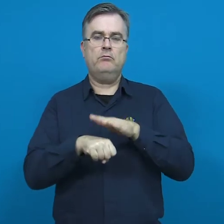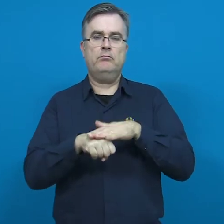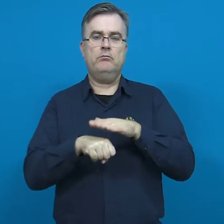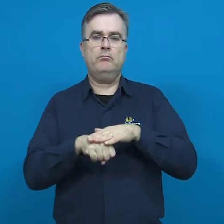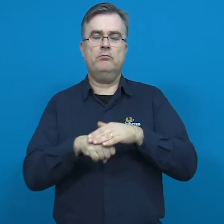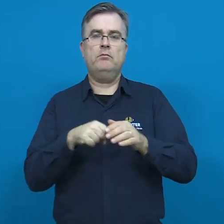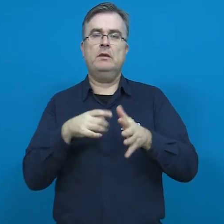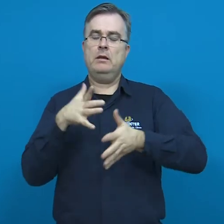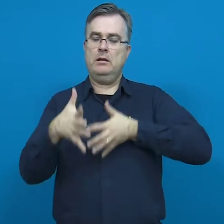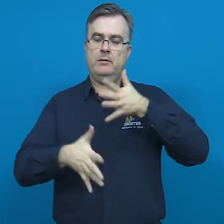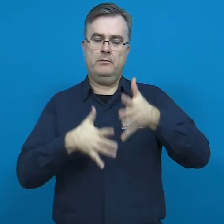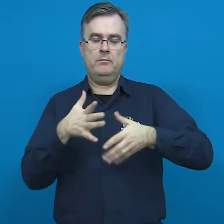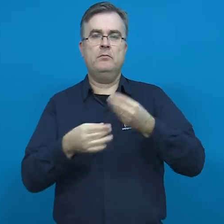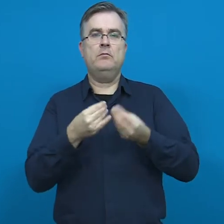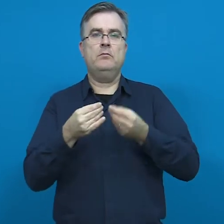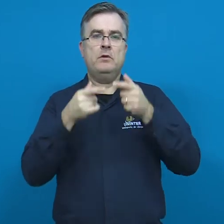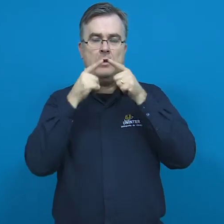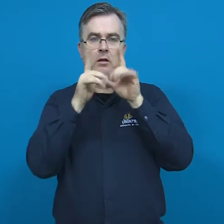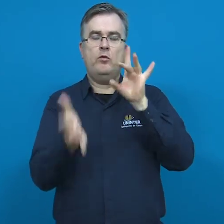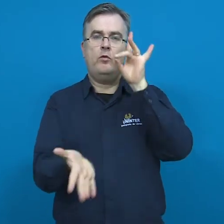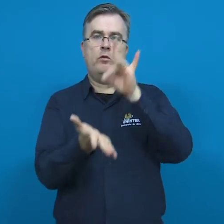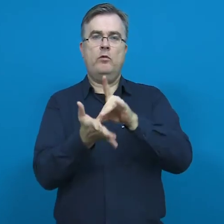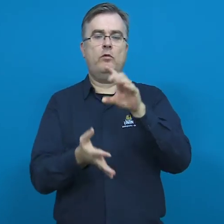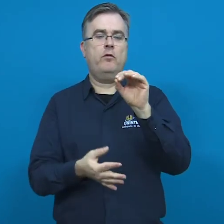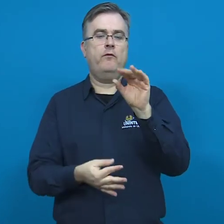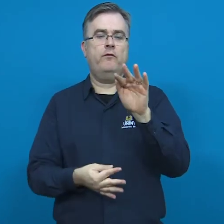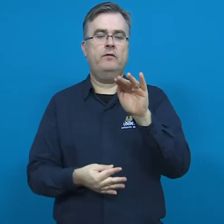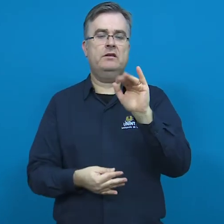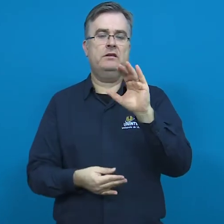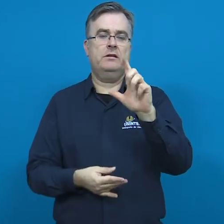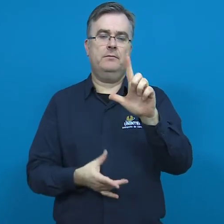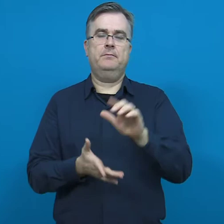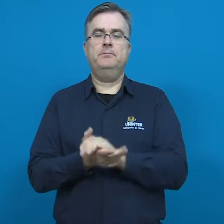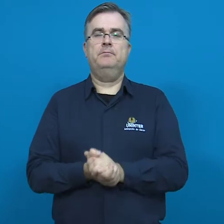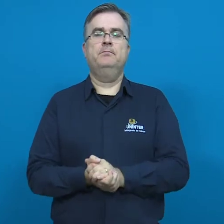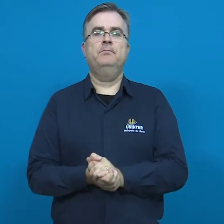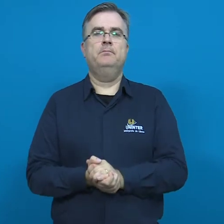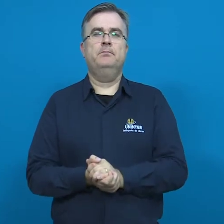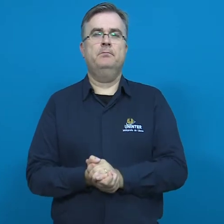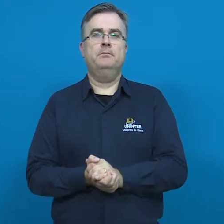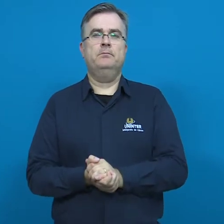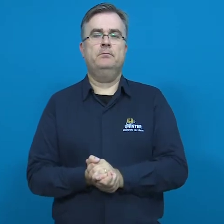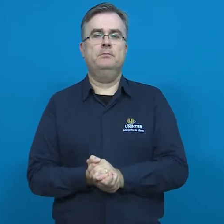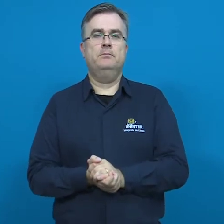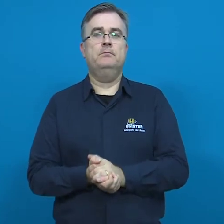aceitação da Libras, né, como língua oficial.